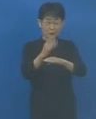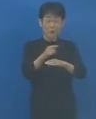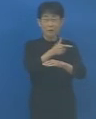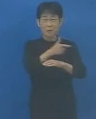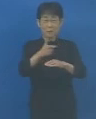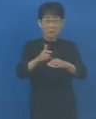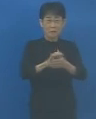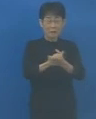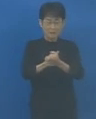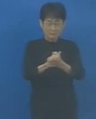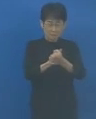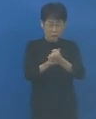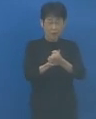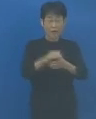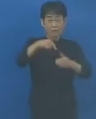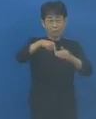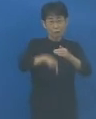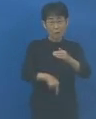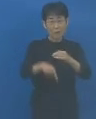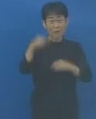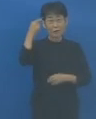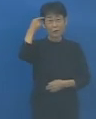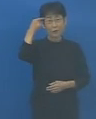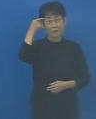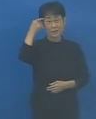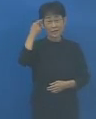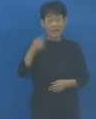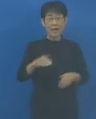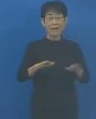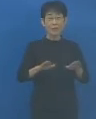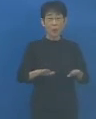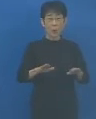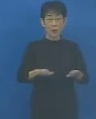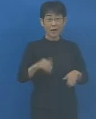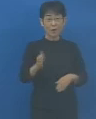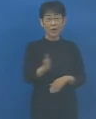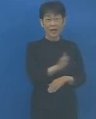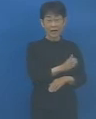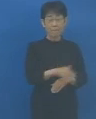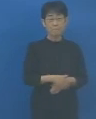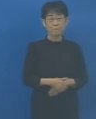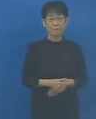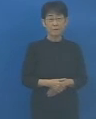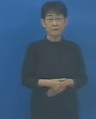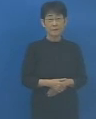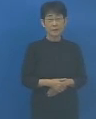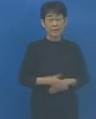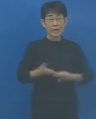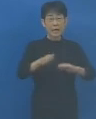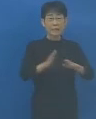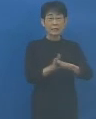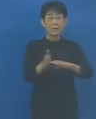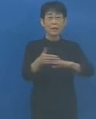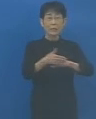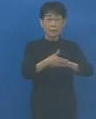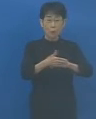と感じております。今日は、これから、ジャマイカの選手